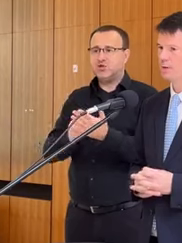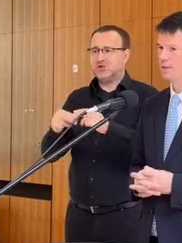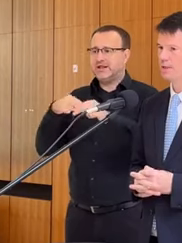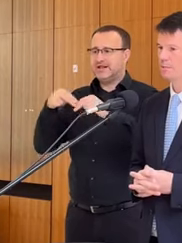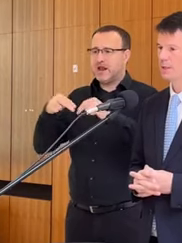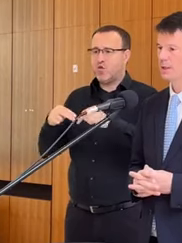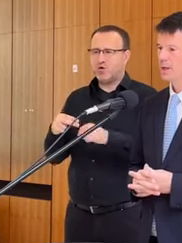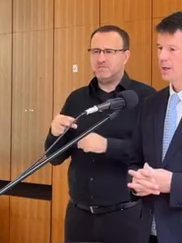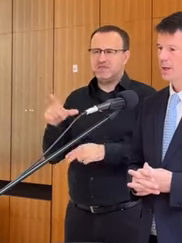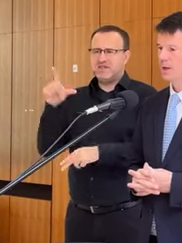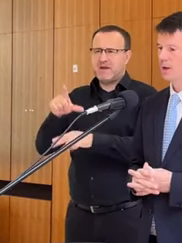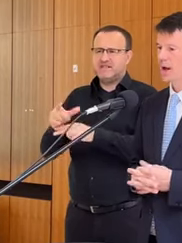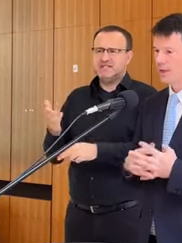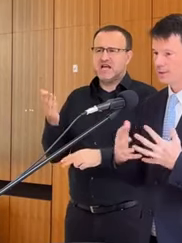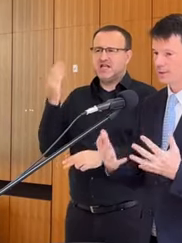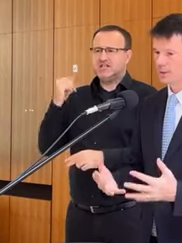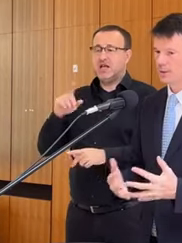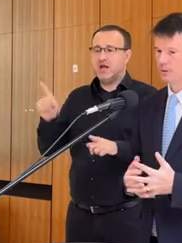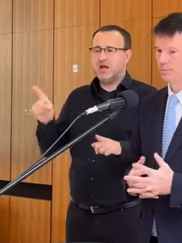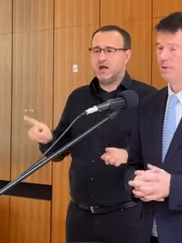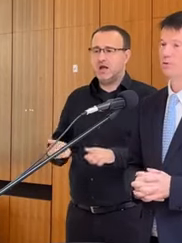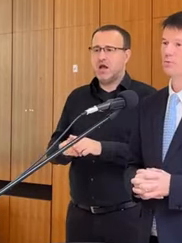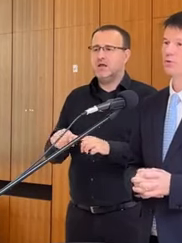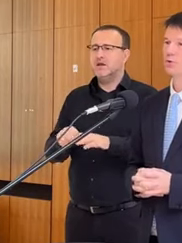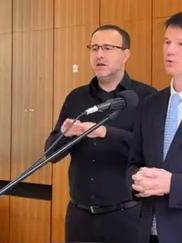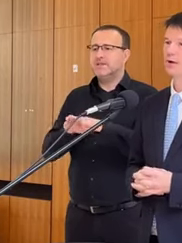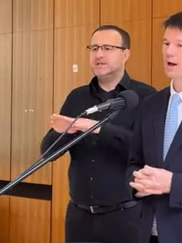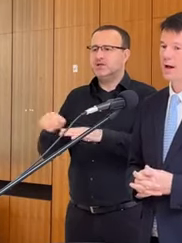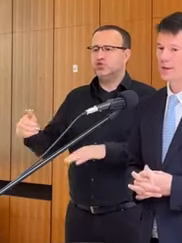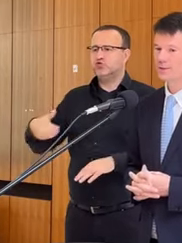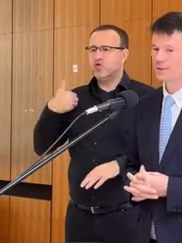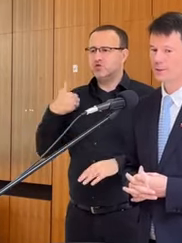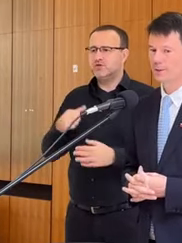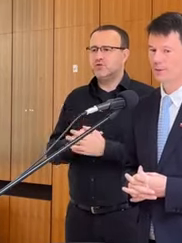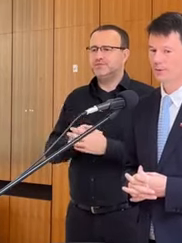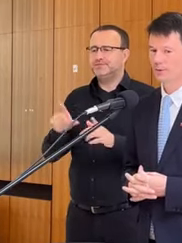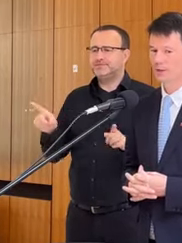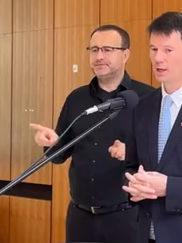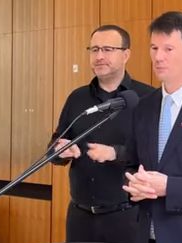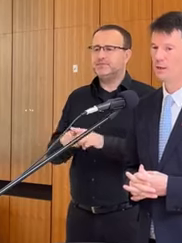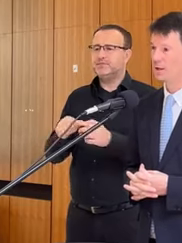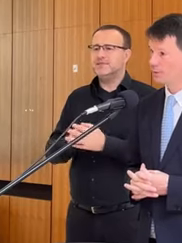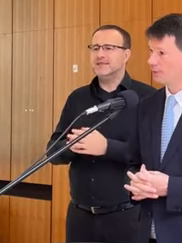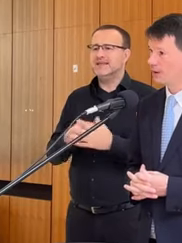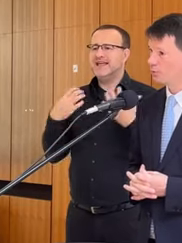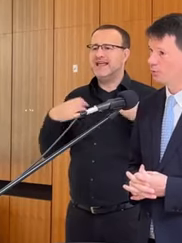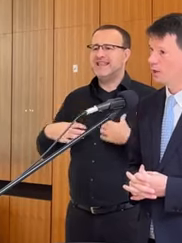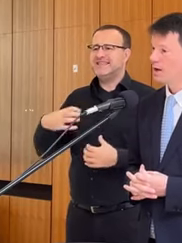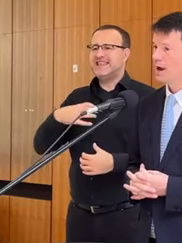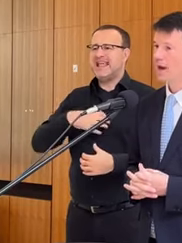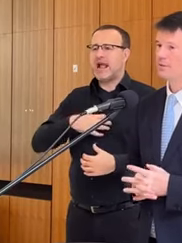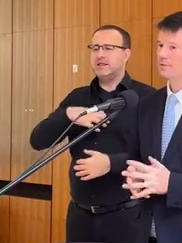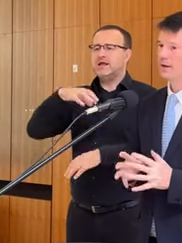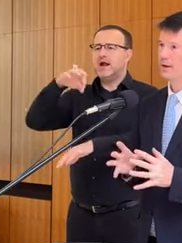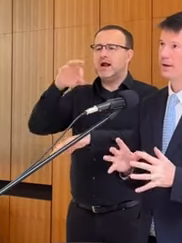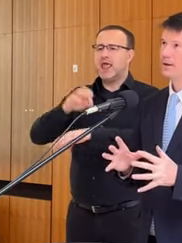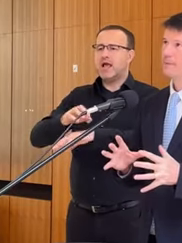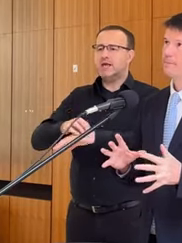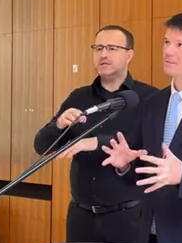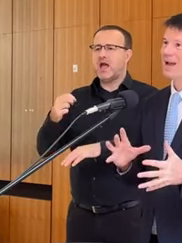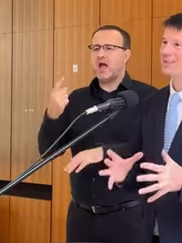pred 2 mesiacmi, aj s ministerstvom školstva, aj s dekanmi lekárskych fakult, aby